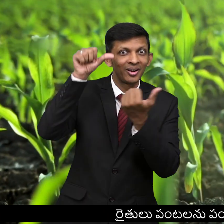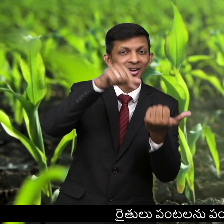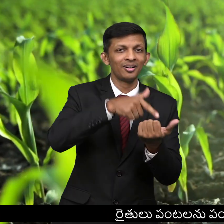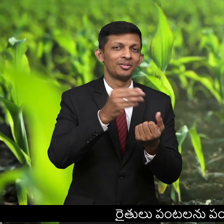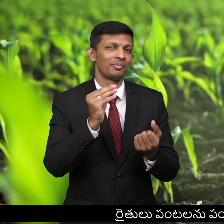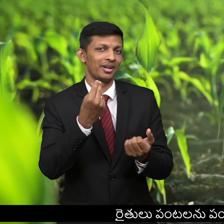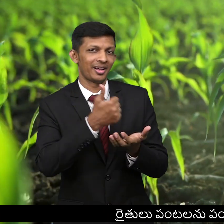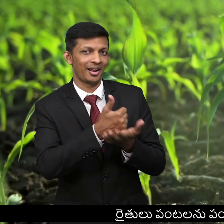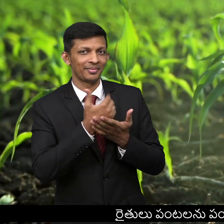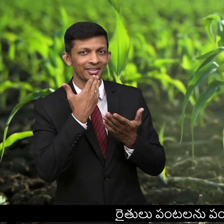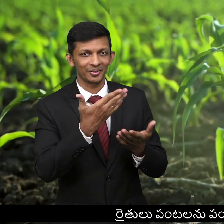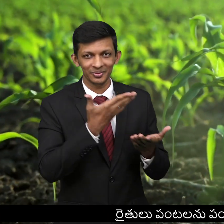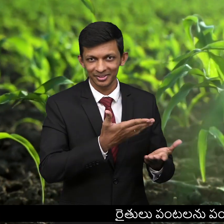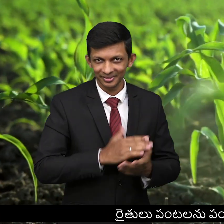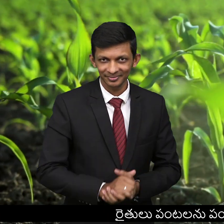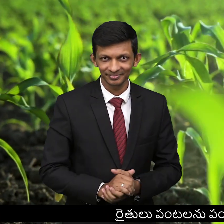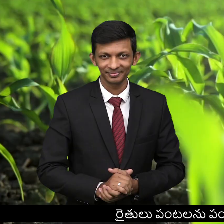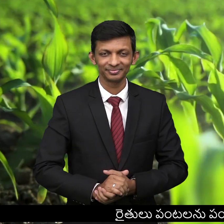పండించడానికి సహాయపడుతుంది.